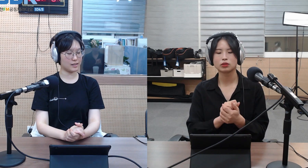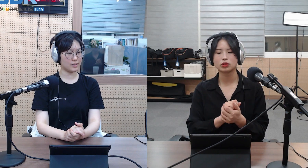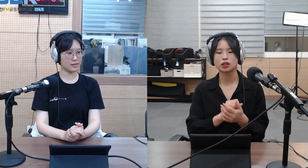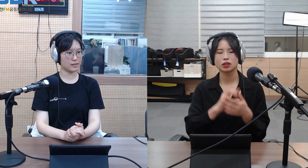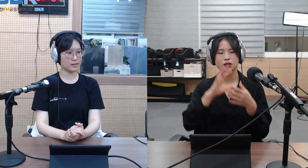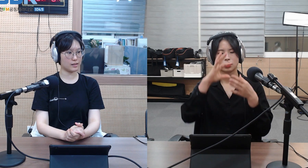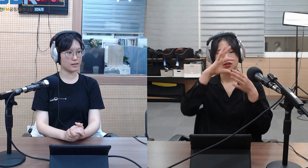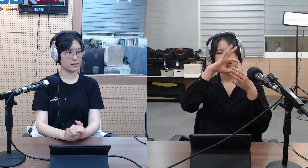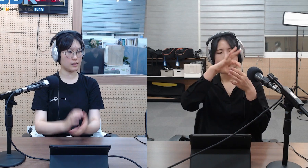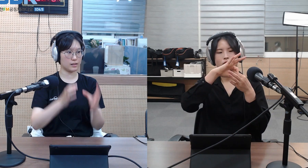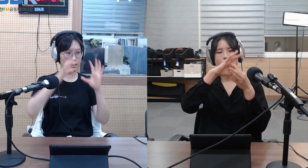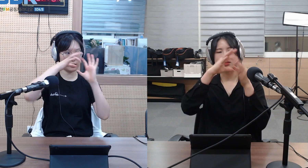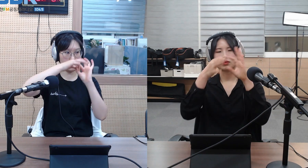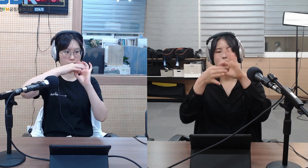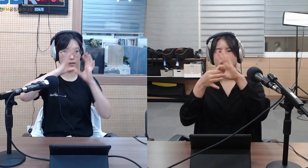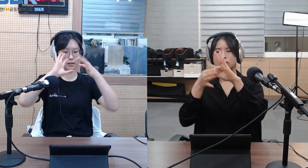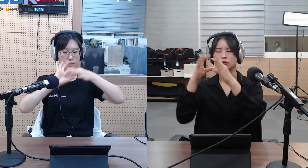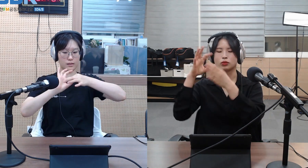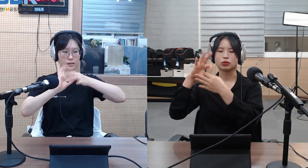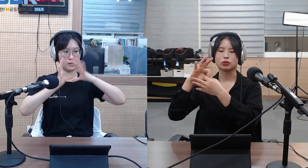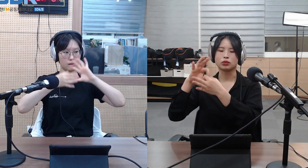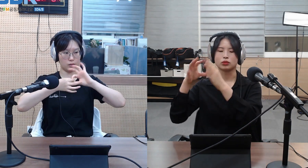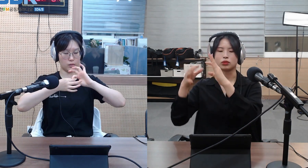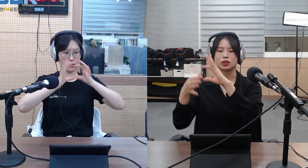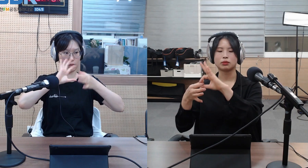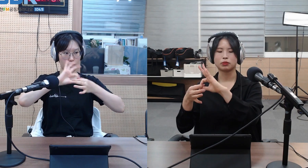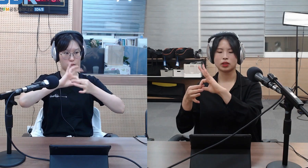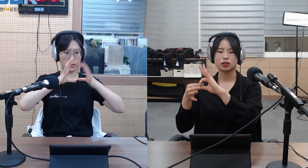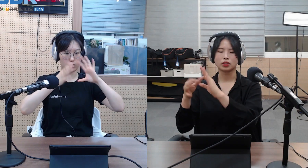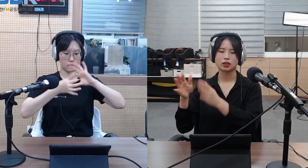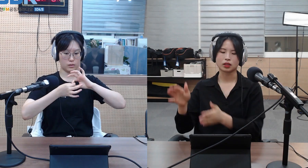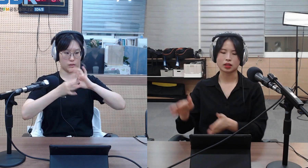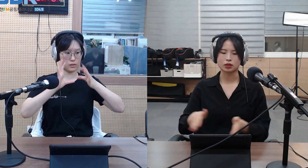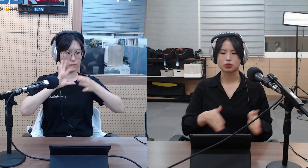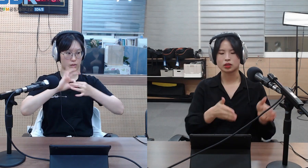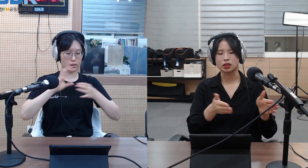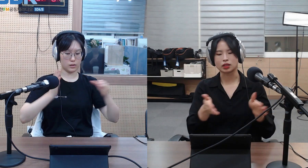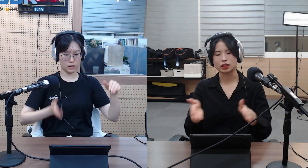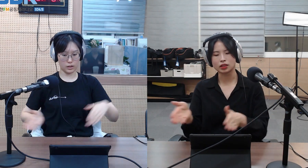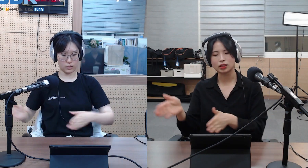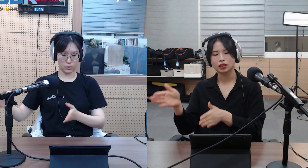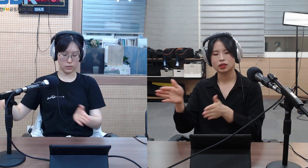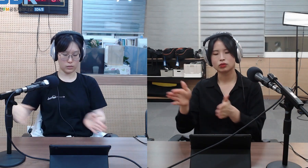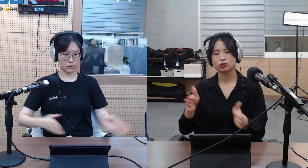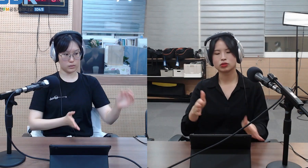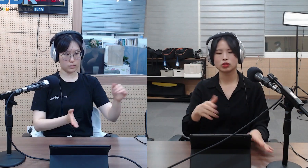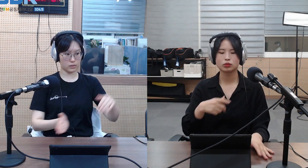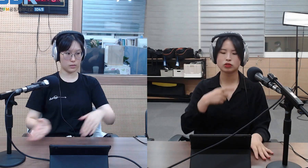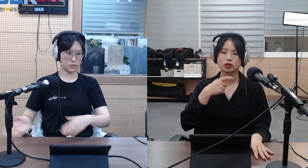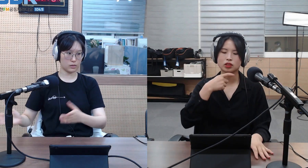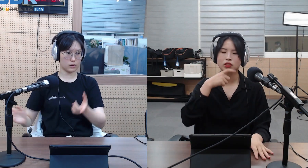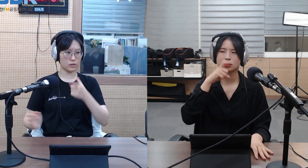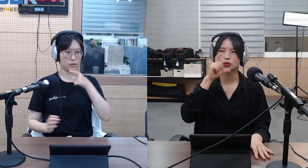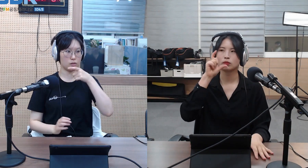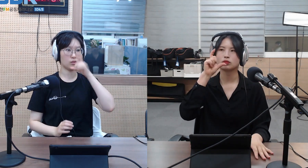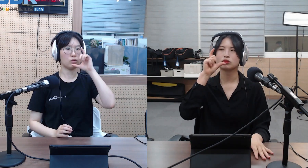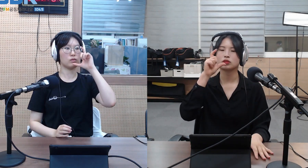올림픽대로는 이렇게 로고 올림픽대로 길 뚝섬 유원지는